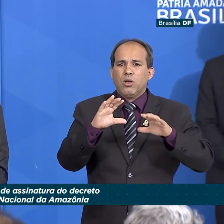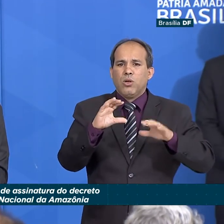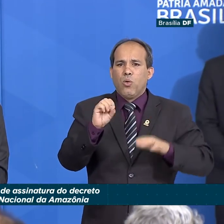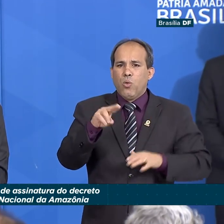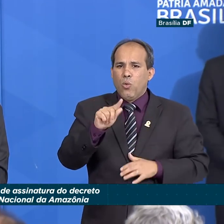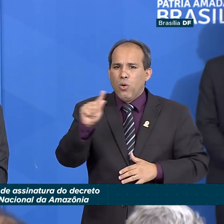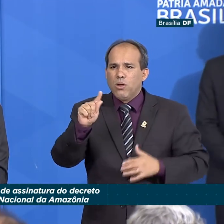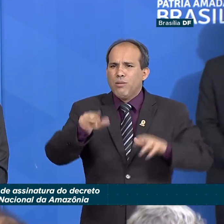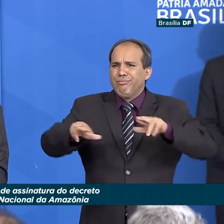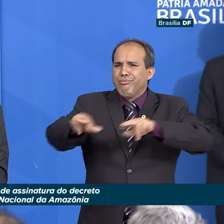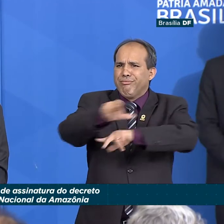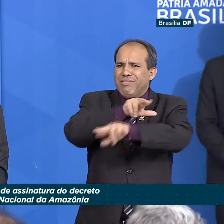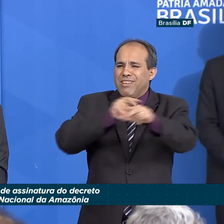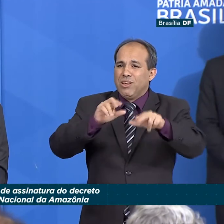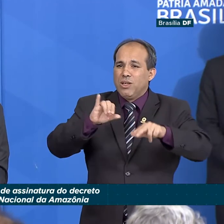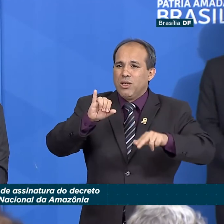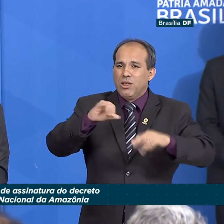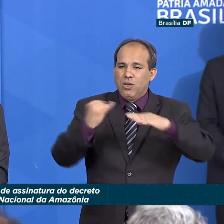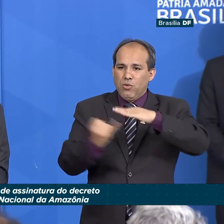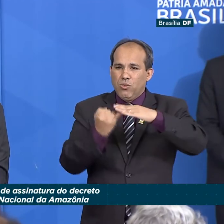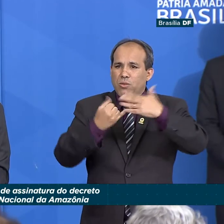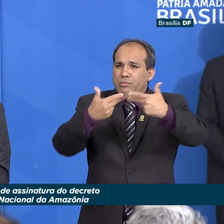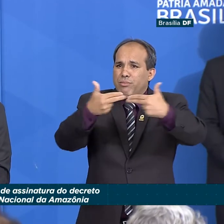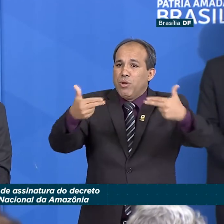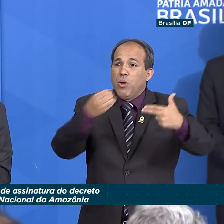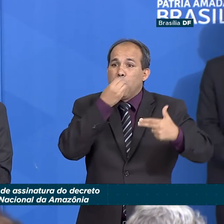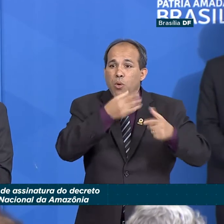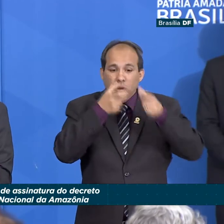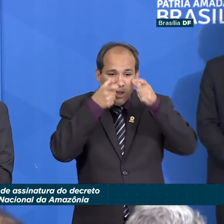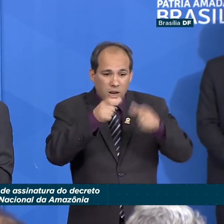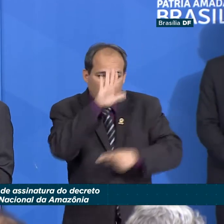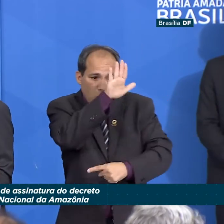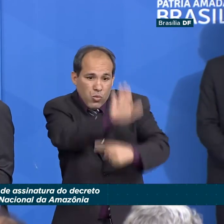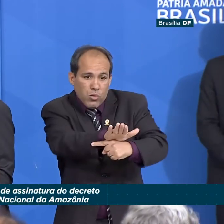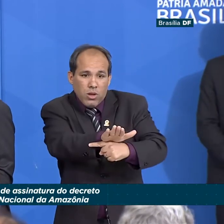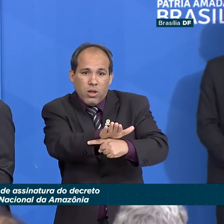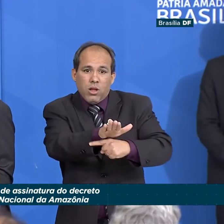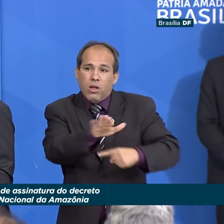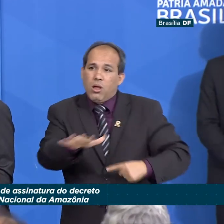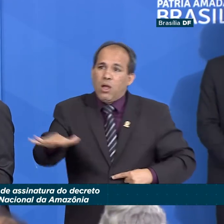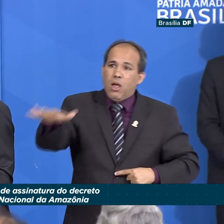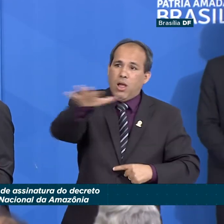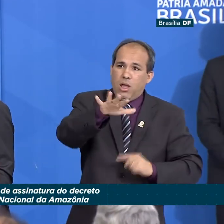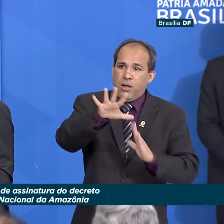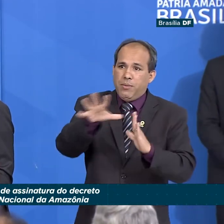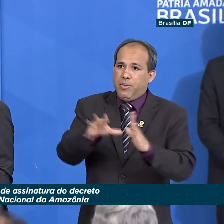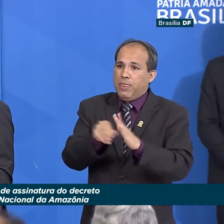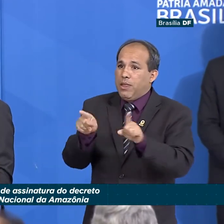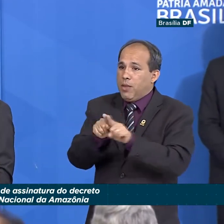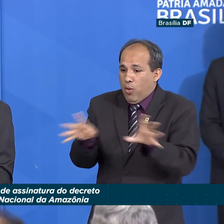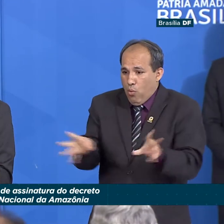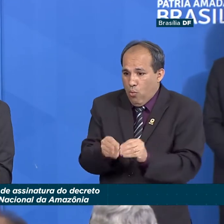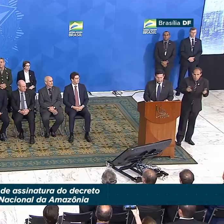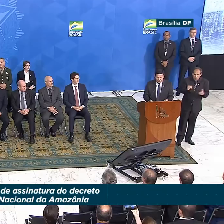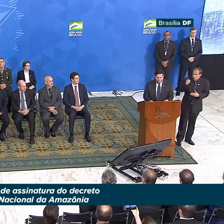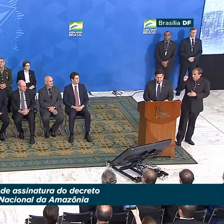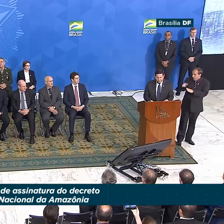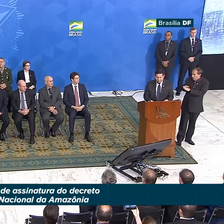ao bem comum em nossa sociedade. Concluo dirigindo-me ao senhor presidente